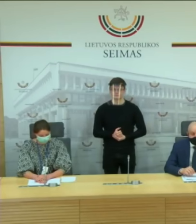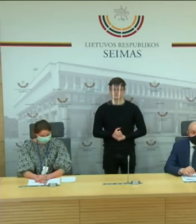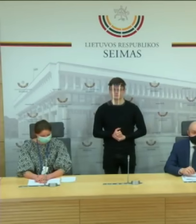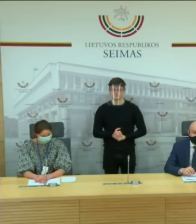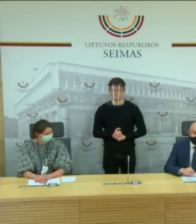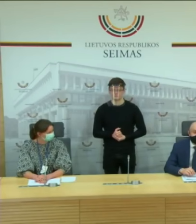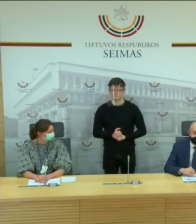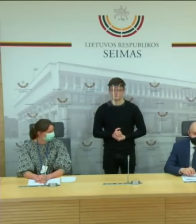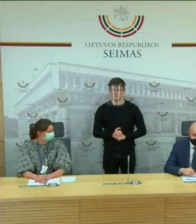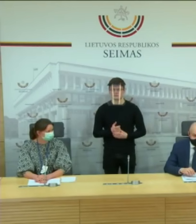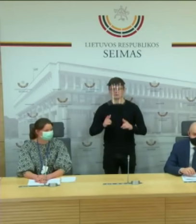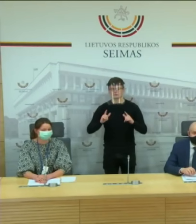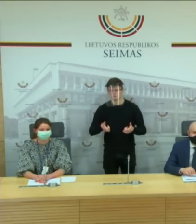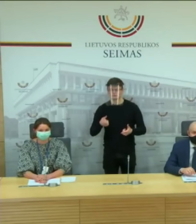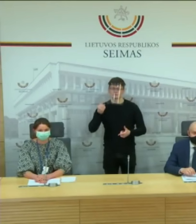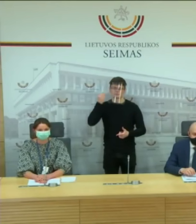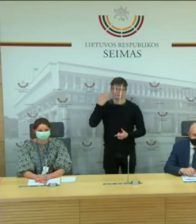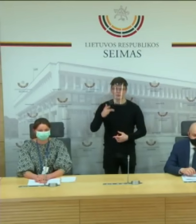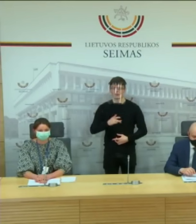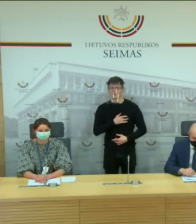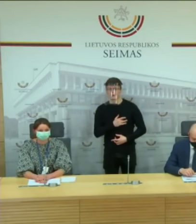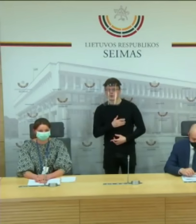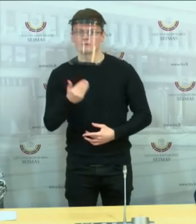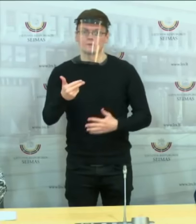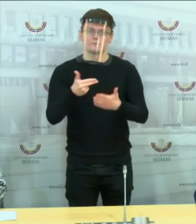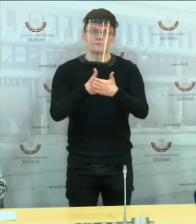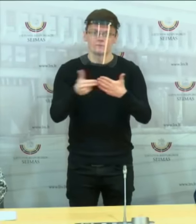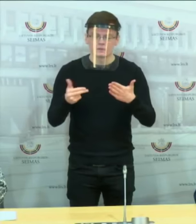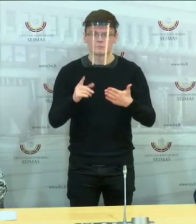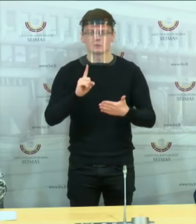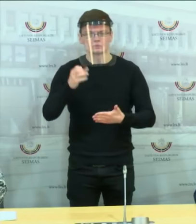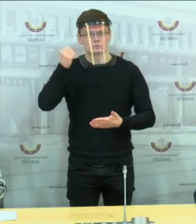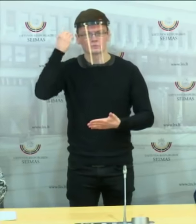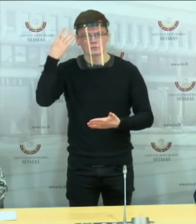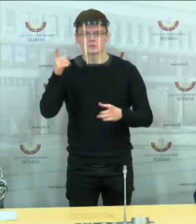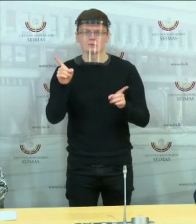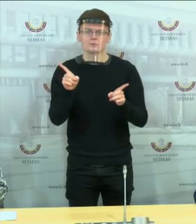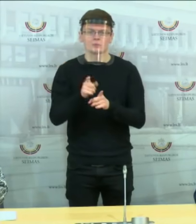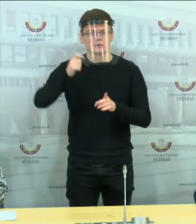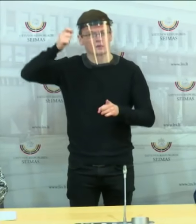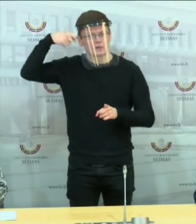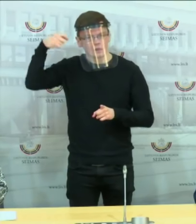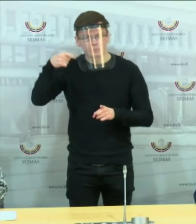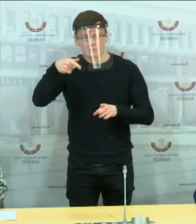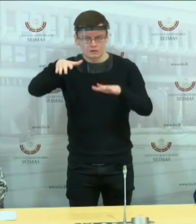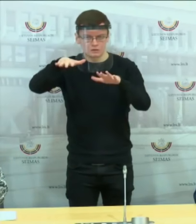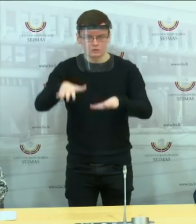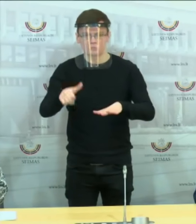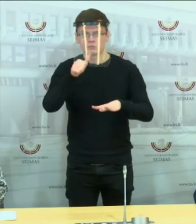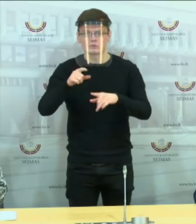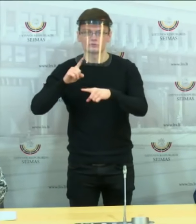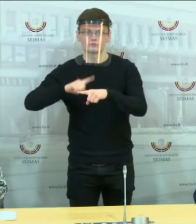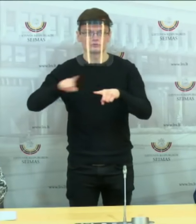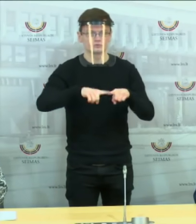iš tikrųjų suprantam nerimą ir įmonių, bet supraskit, kad ir laboratorijos jos, jeigu staiga